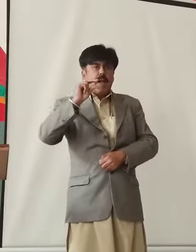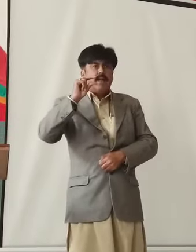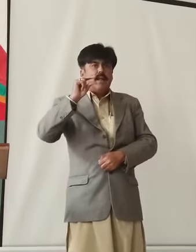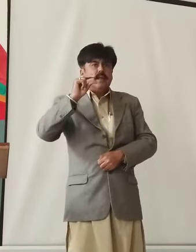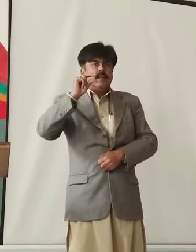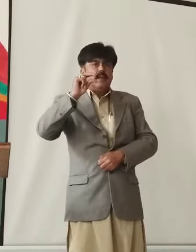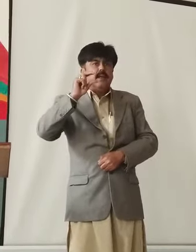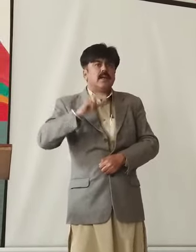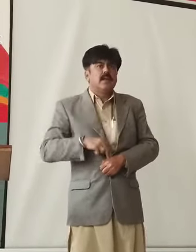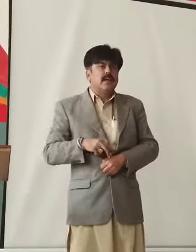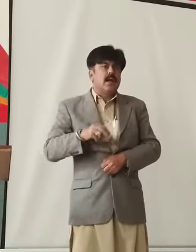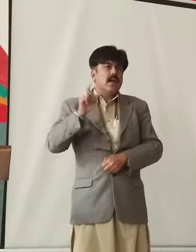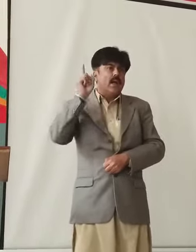माइल्ड